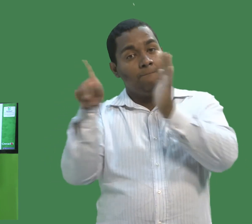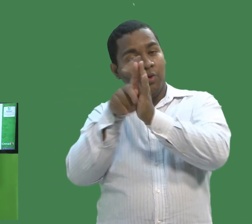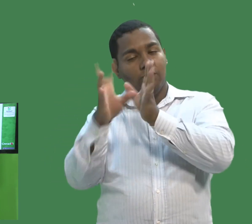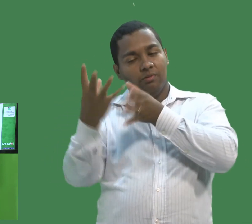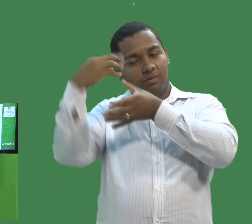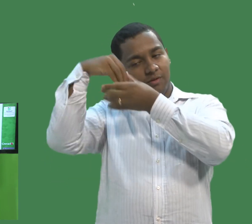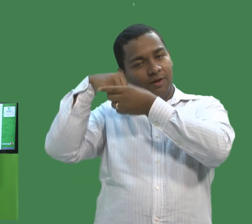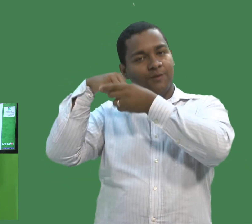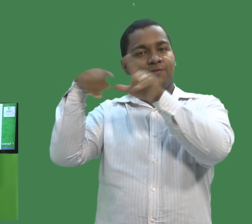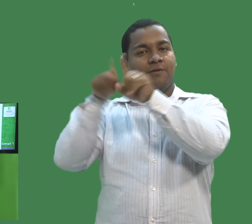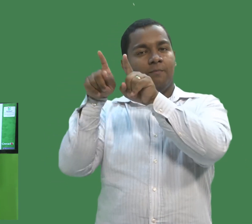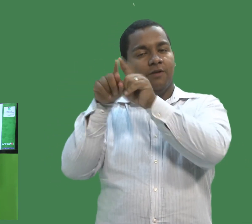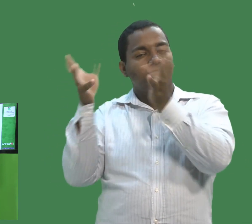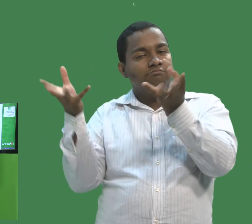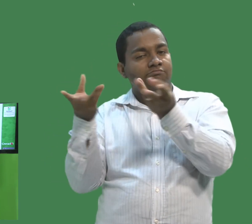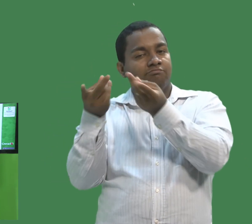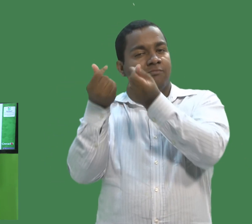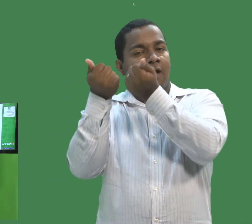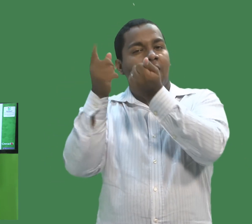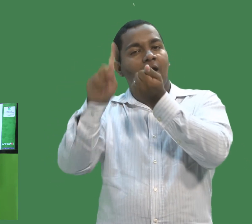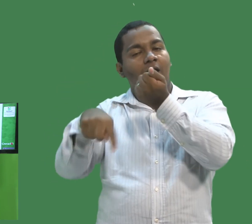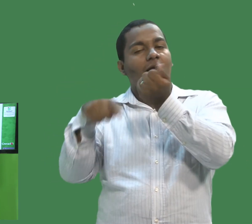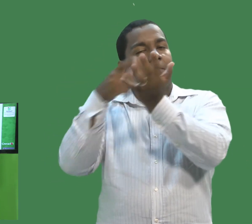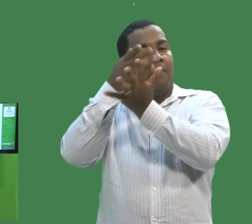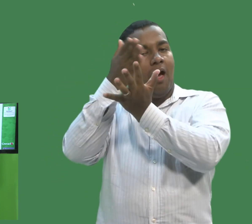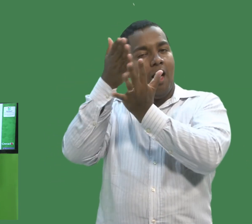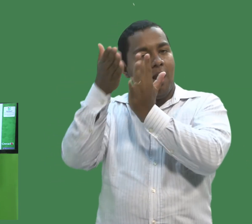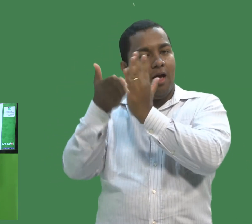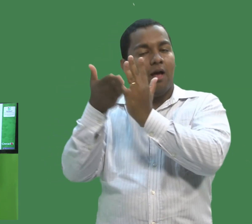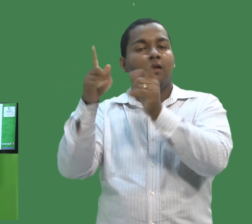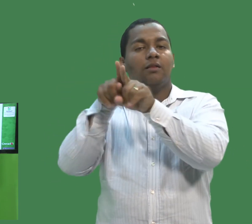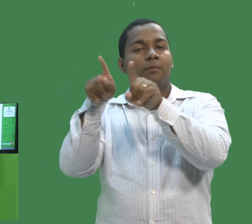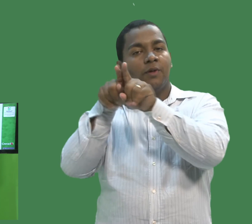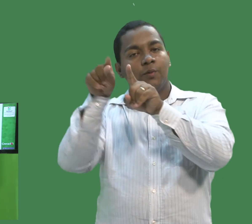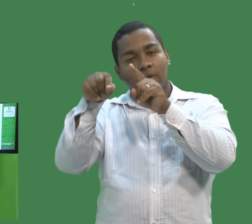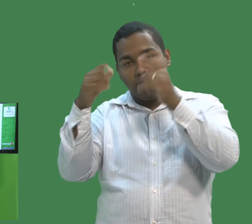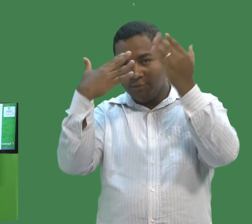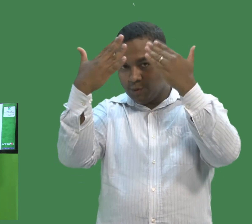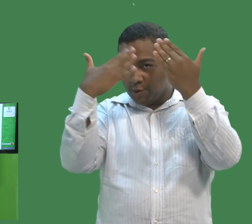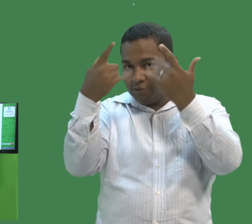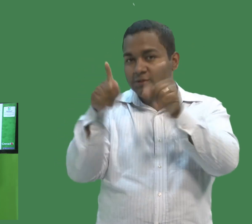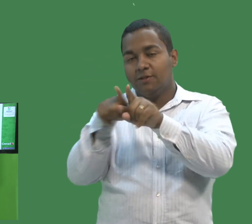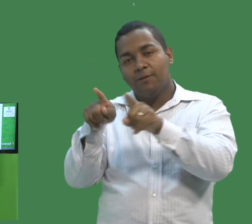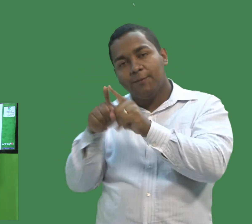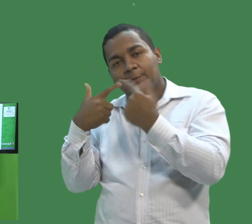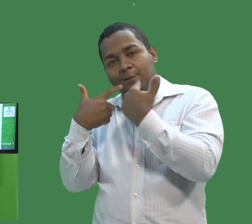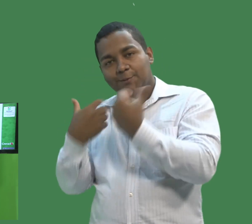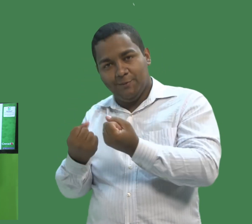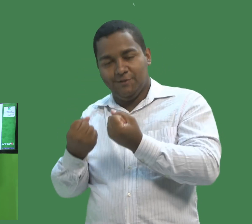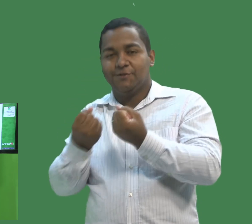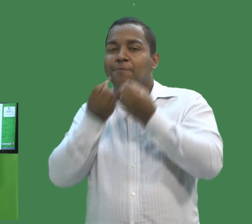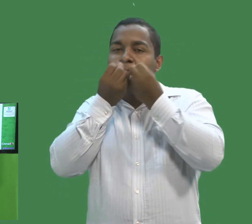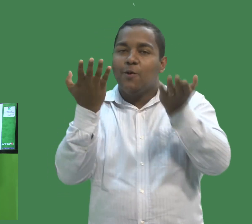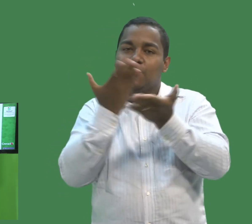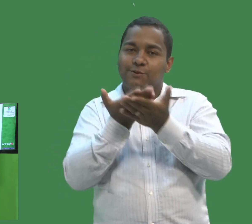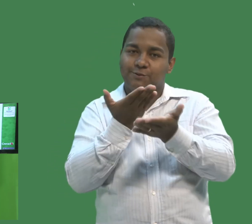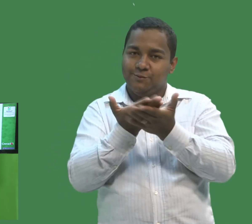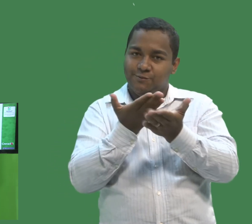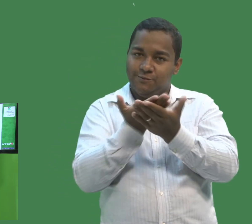seu interior, em sua essência, a interdisciplinaridade, isto é, a psicologia e a linguística.